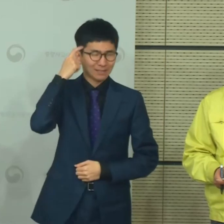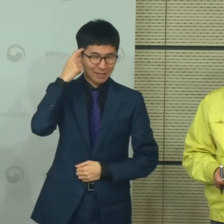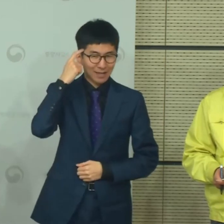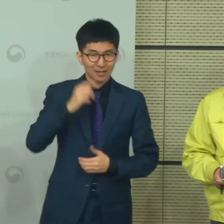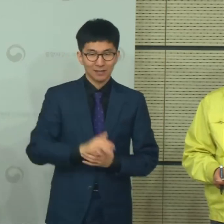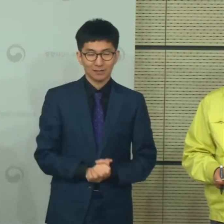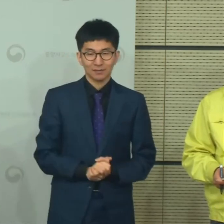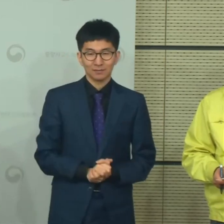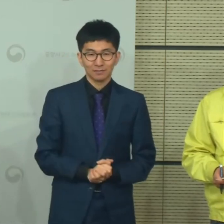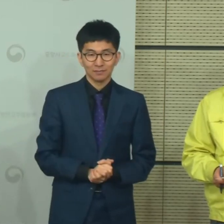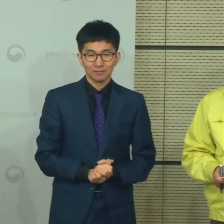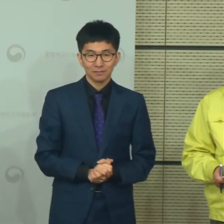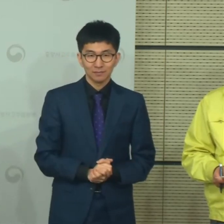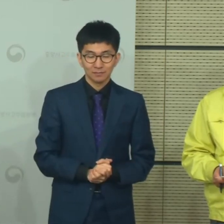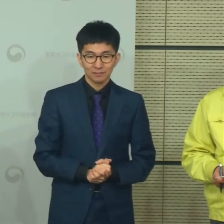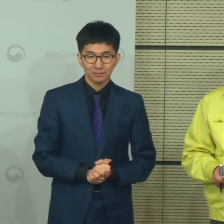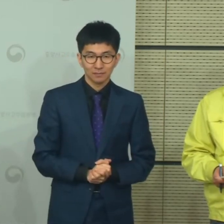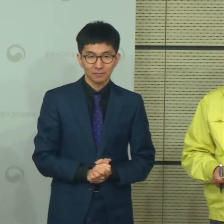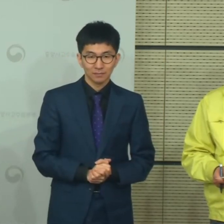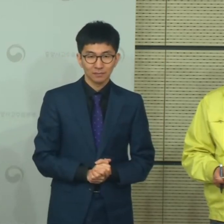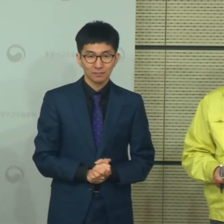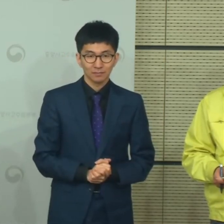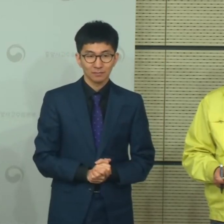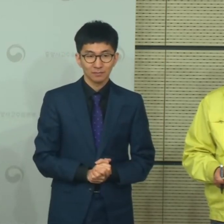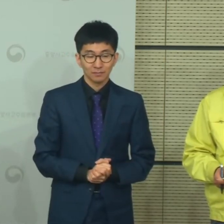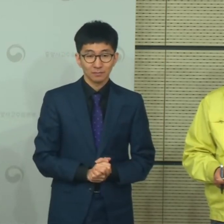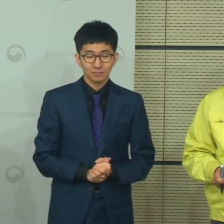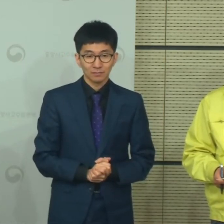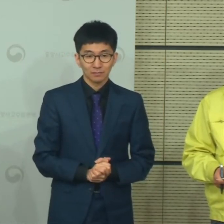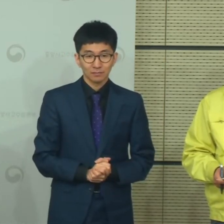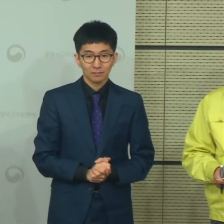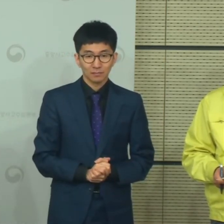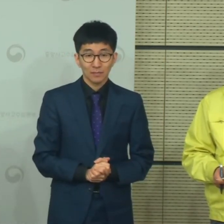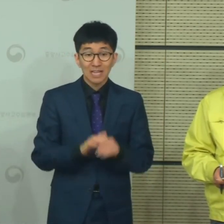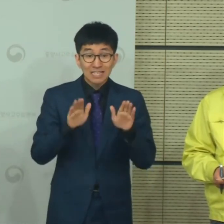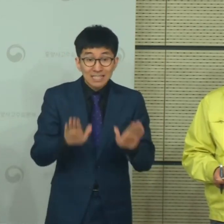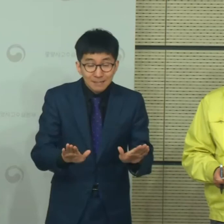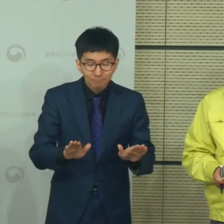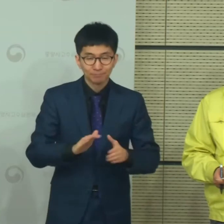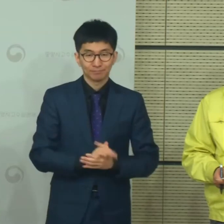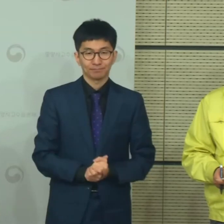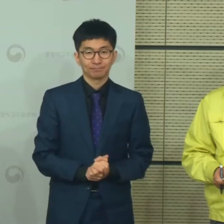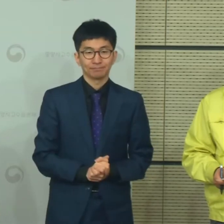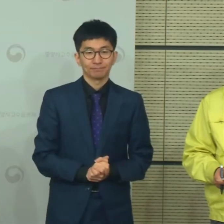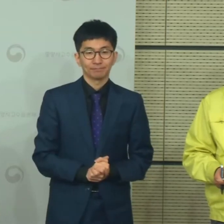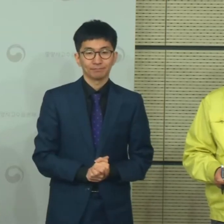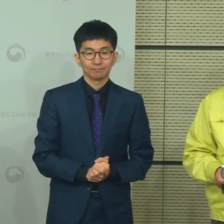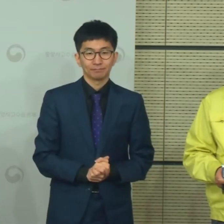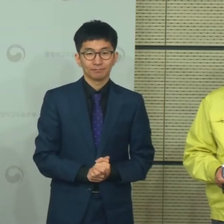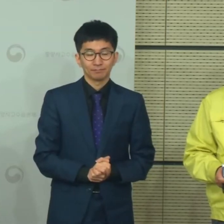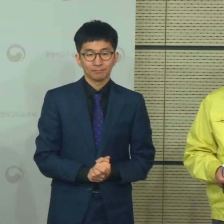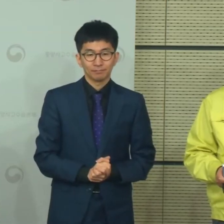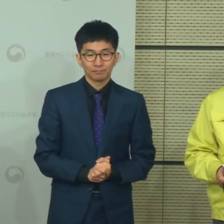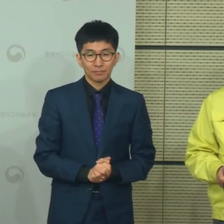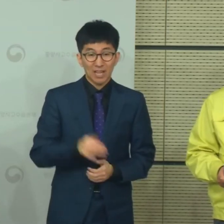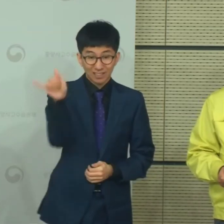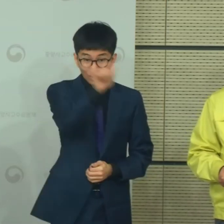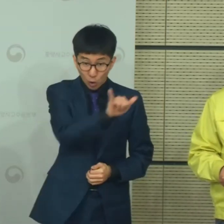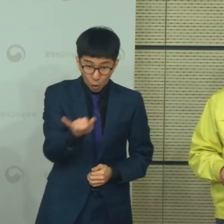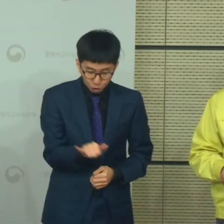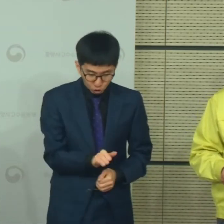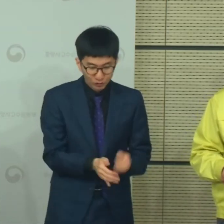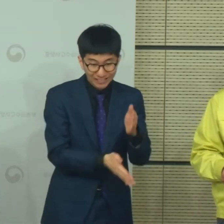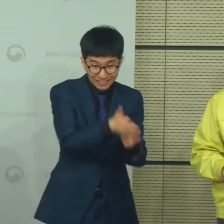완화 정책의 과제라고 생각을 합니다. 그런 측면에서 지금 예비적으로 그 전 지자체에